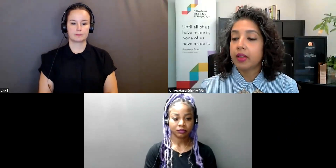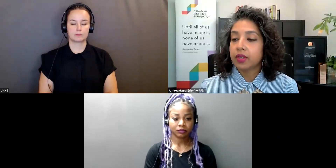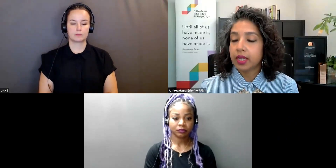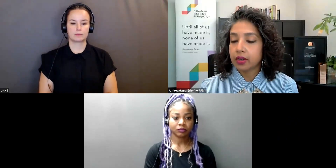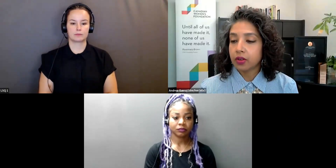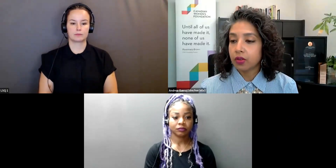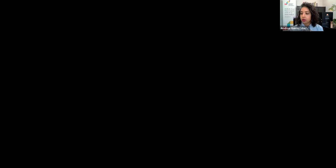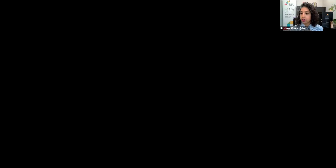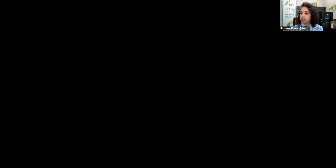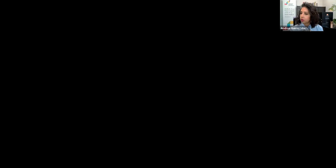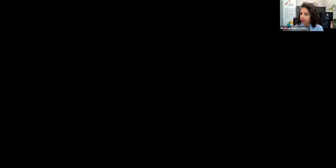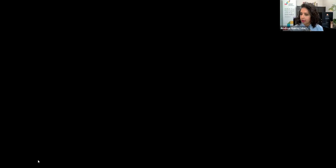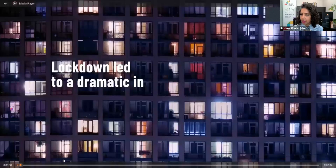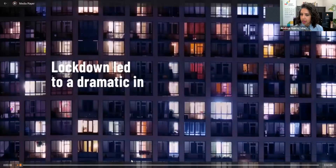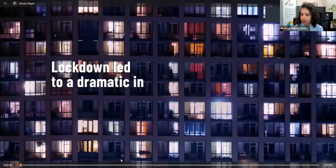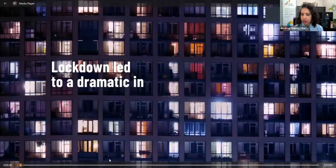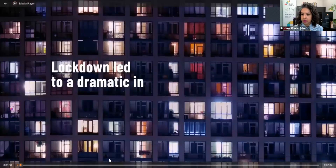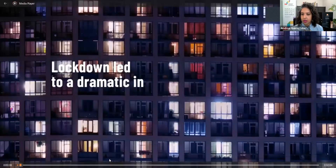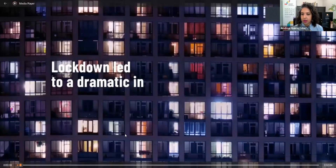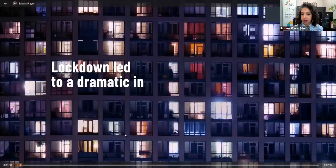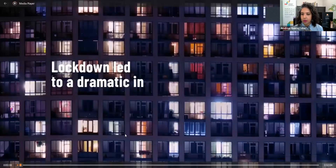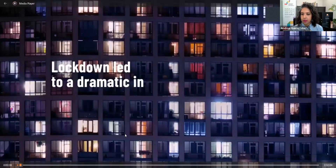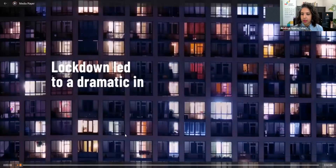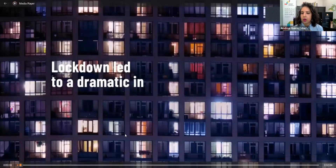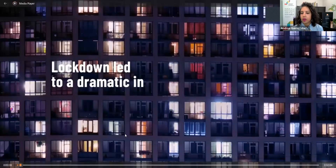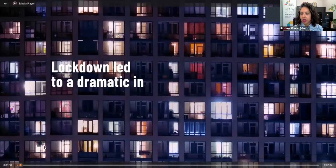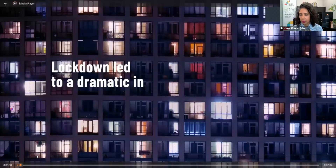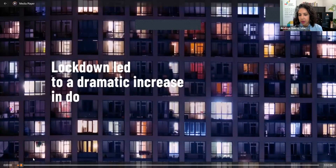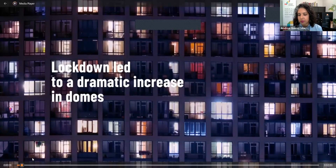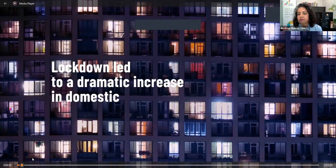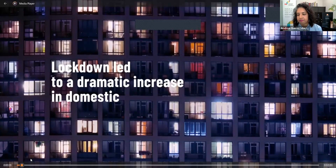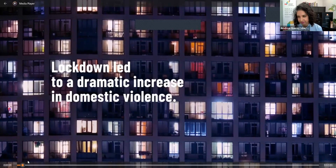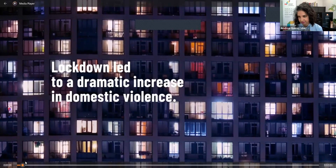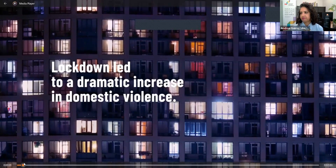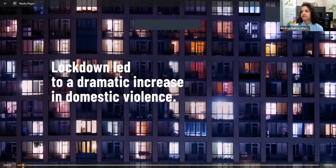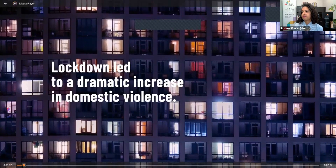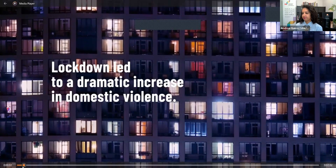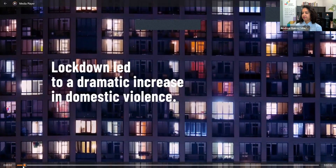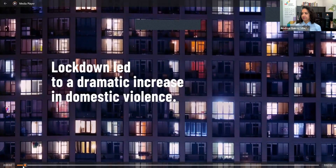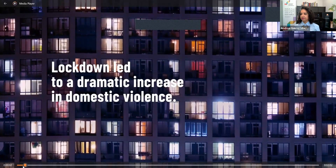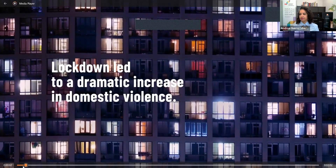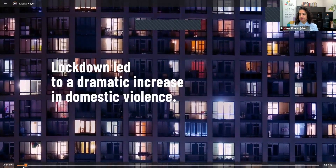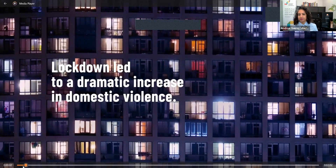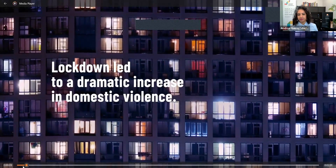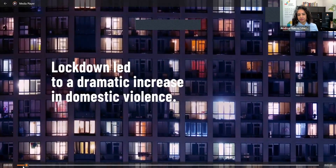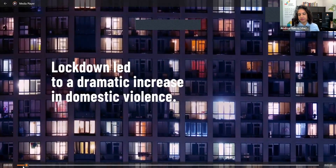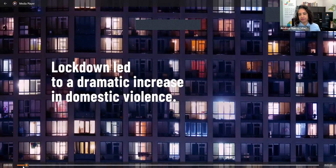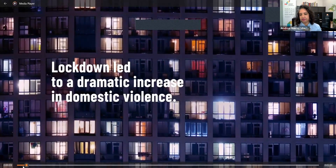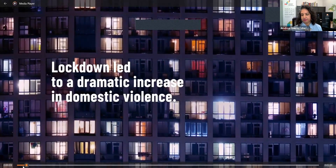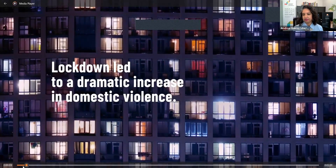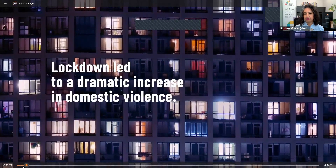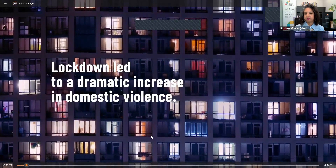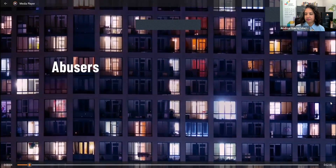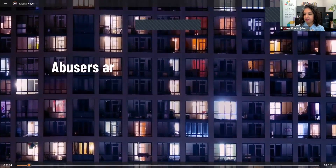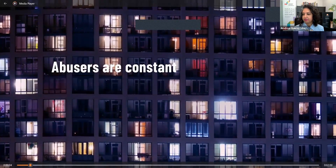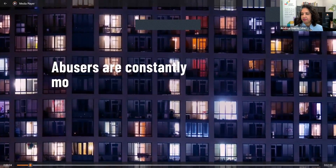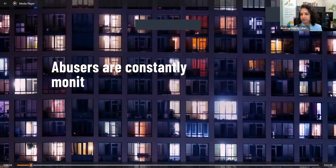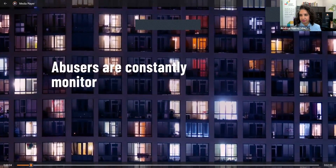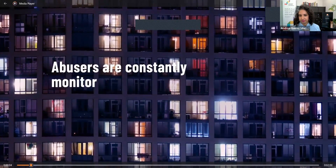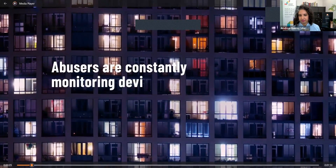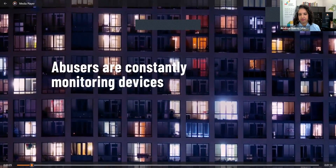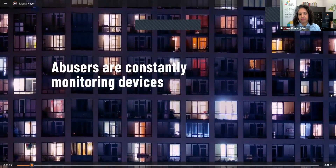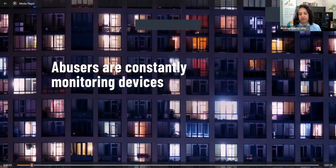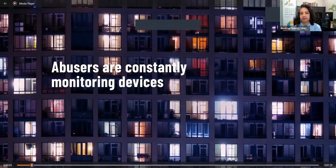I might have a technical glitch. We'll get back to that video. It led to a dramatic increase in domestic violence, with abusers